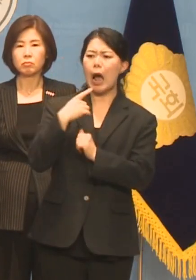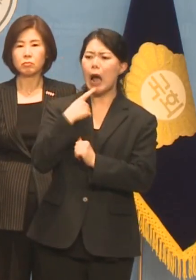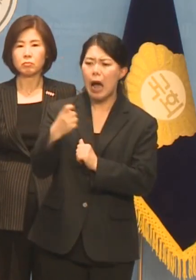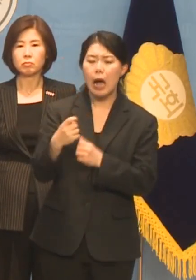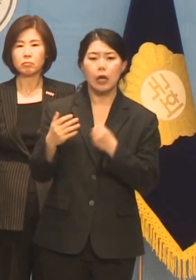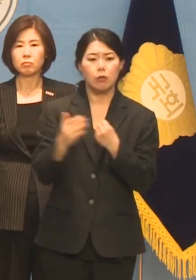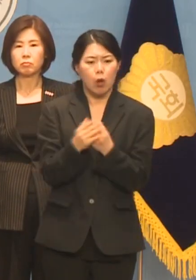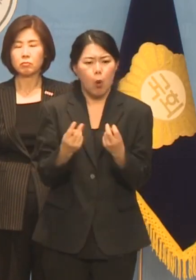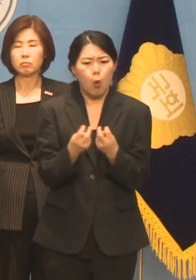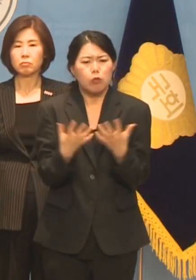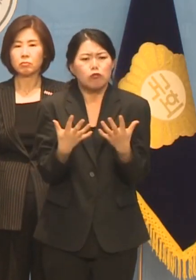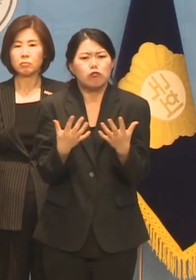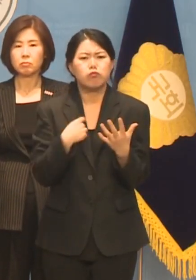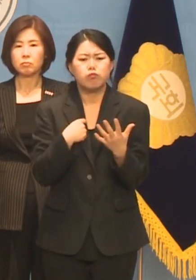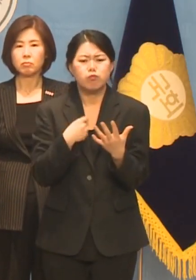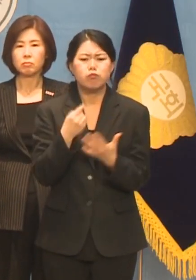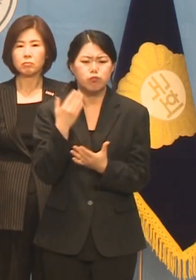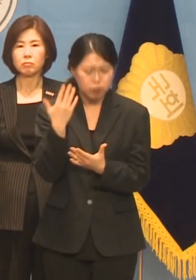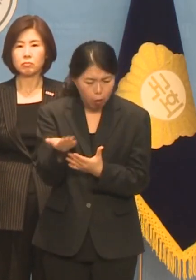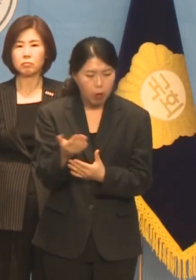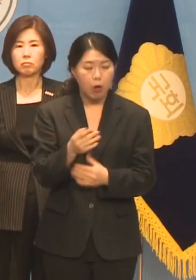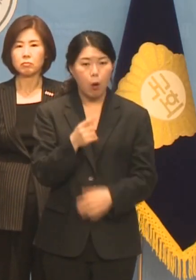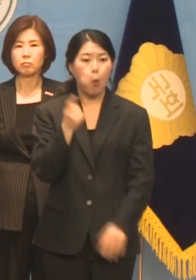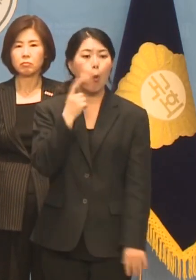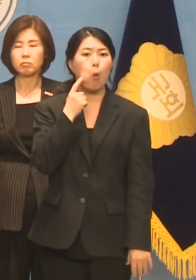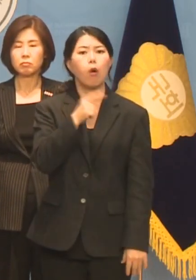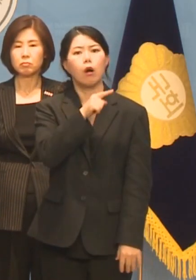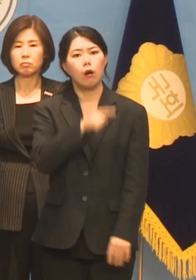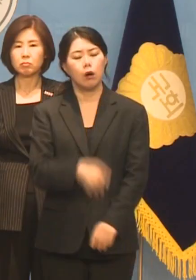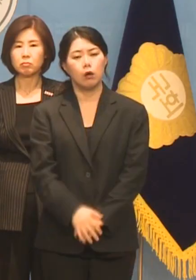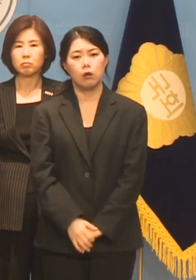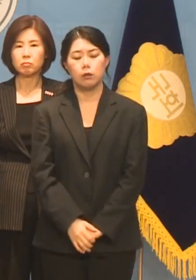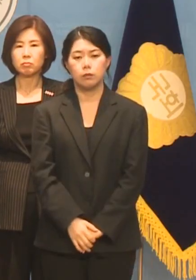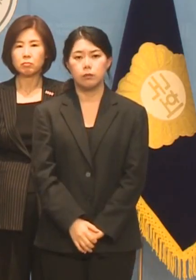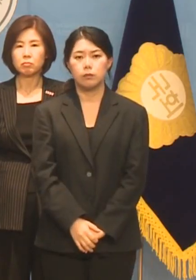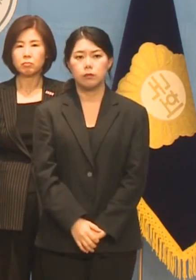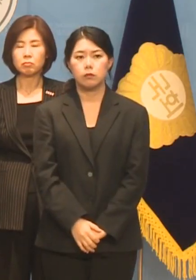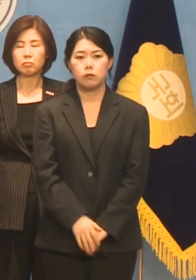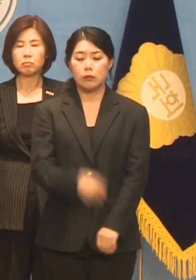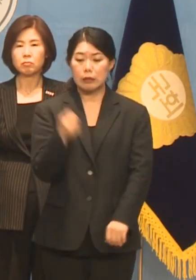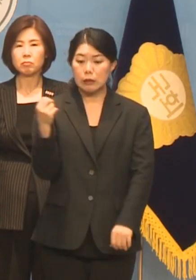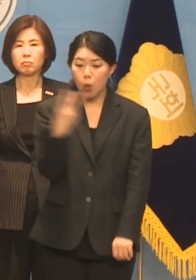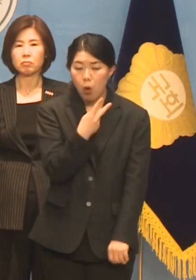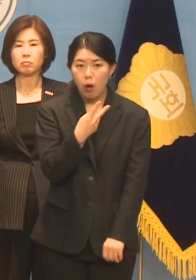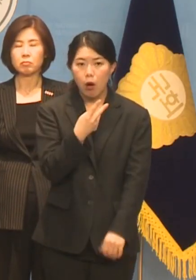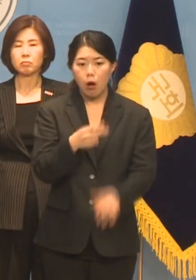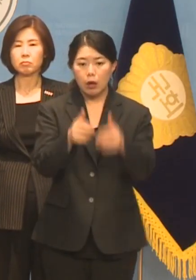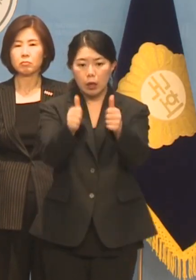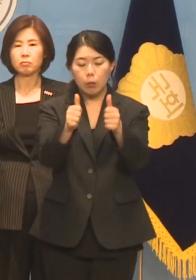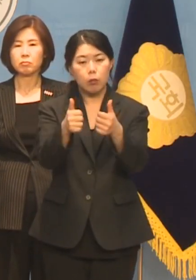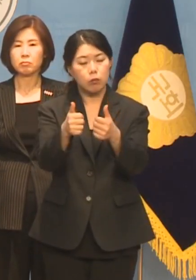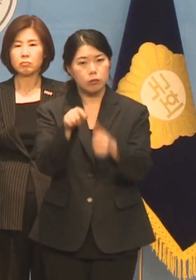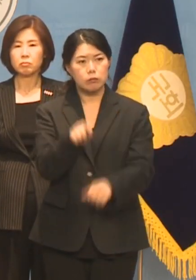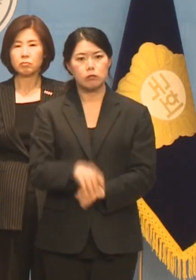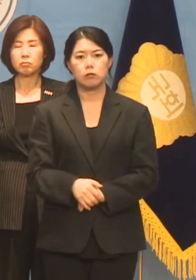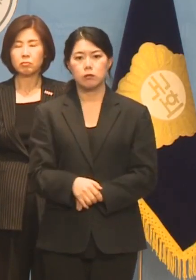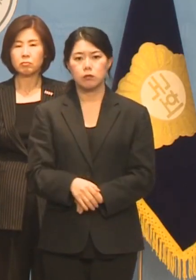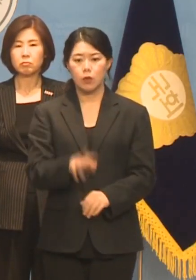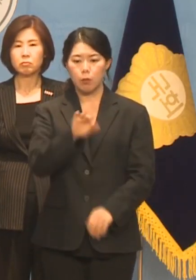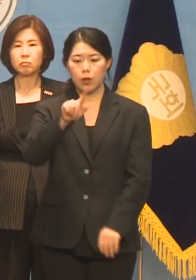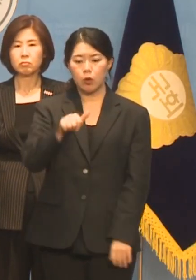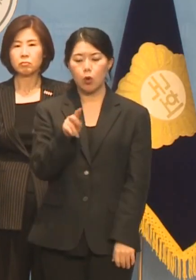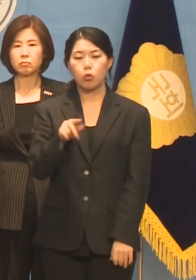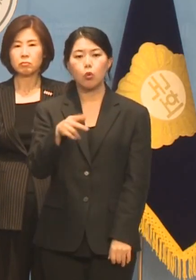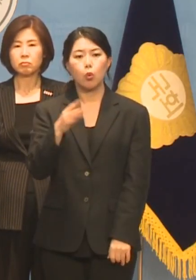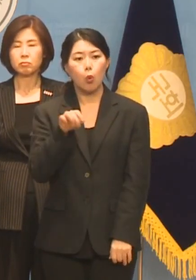어쩔 수 없이 내줬다는 거짓말까지 했습니다. 특히 재판부는 백현동